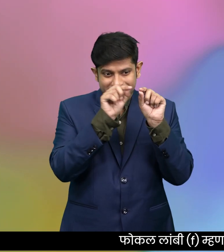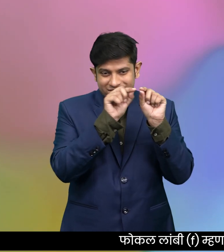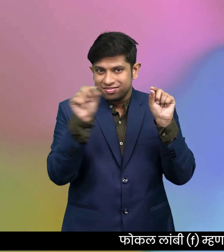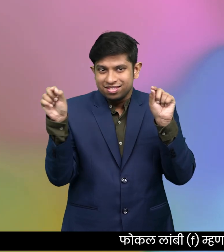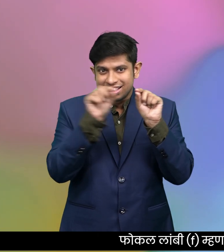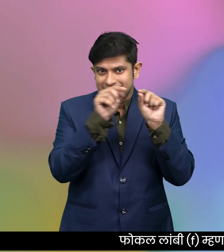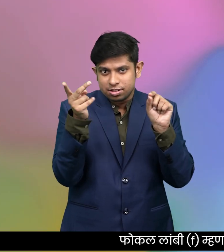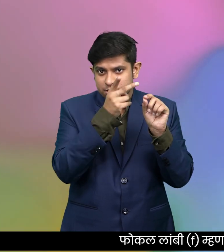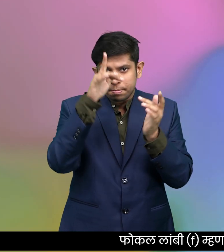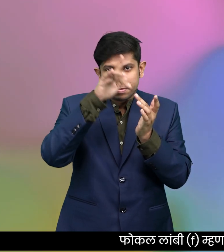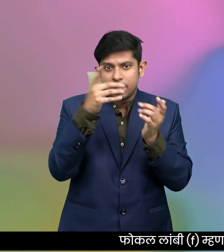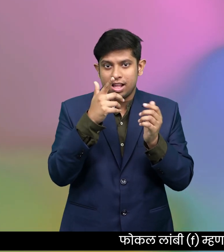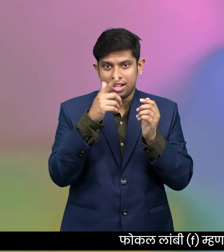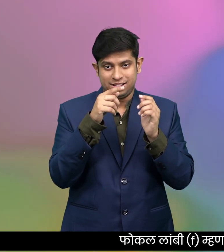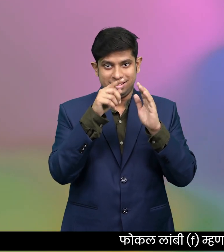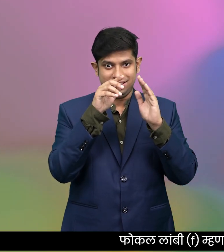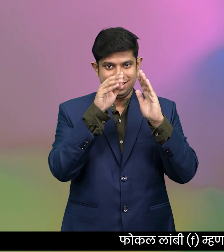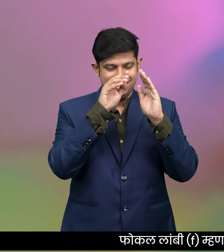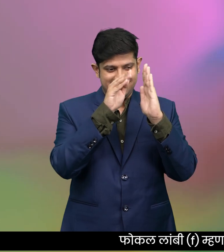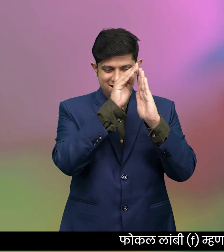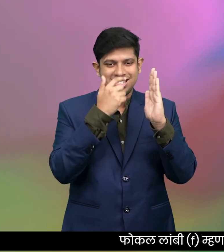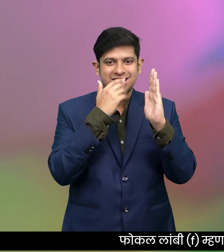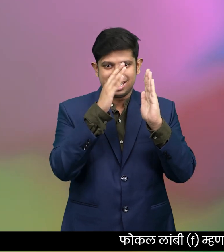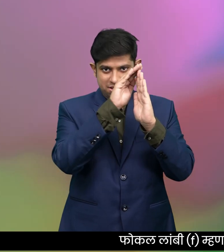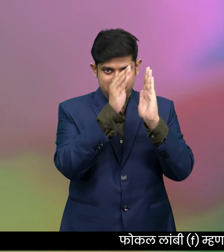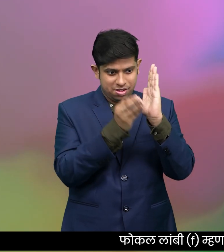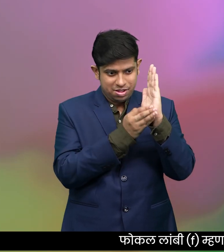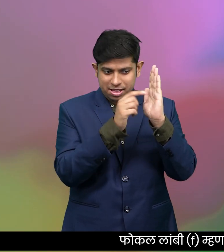फोकल लांबी F म्हणजे फोकस आणि ध्रुव यामधील अंतर.